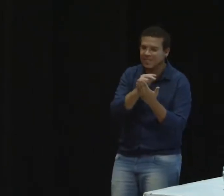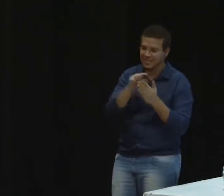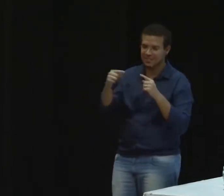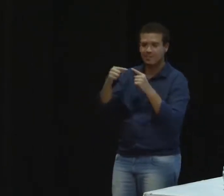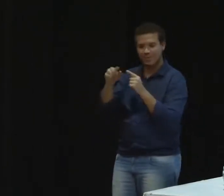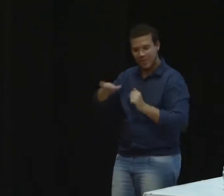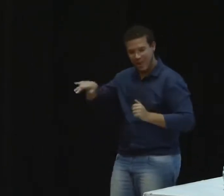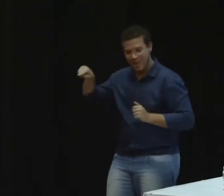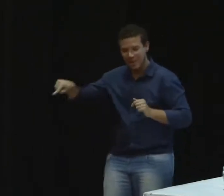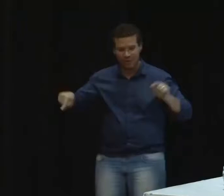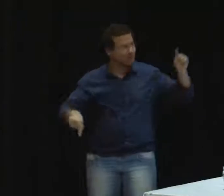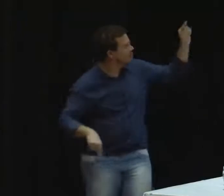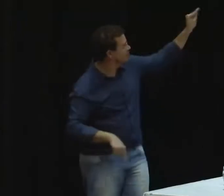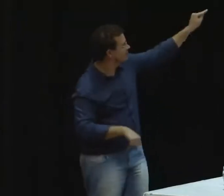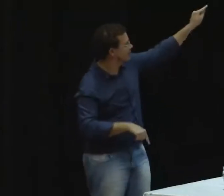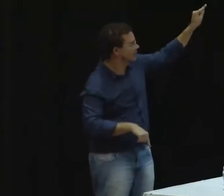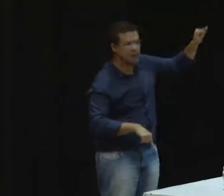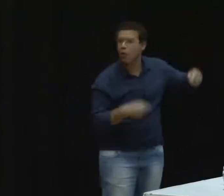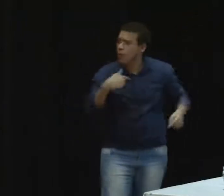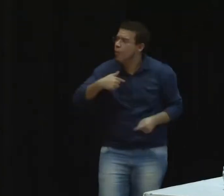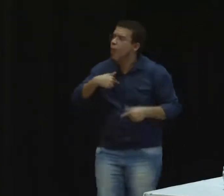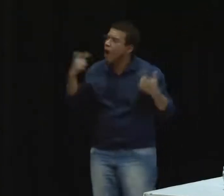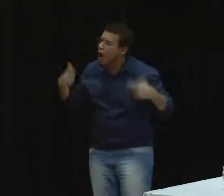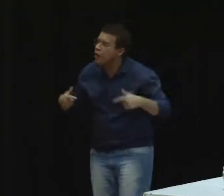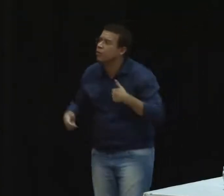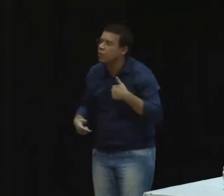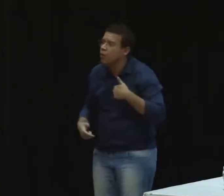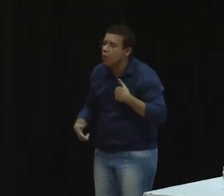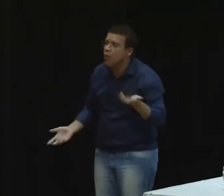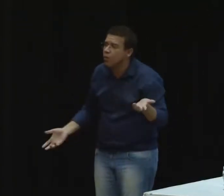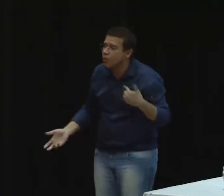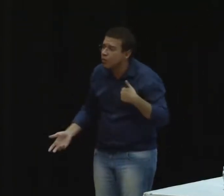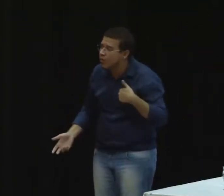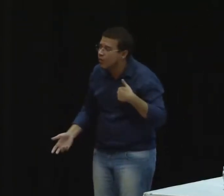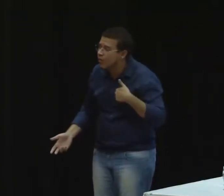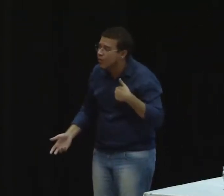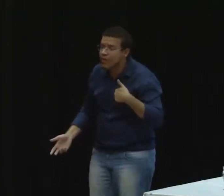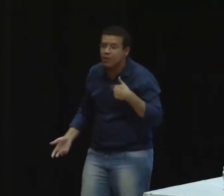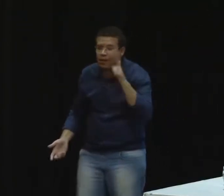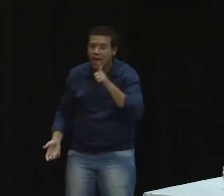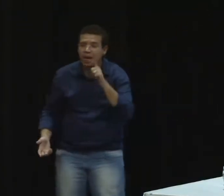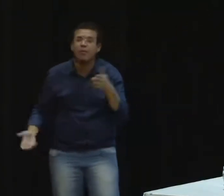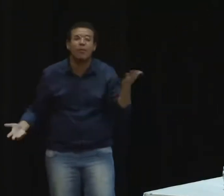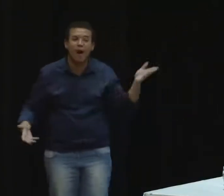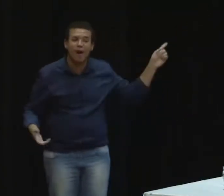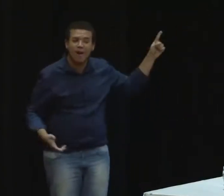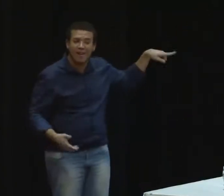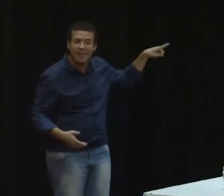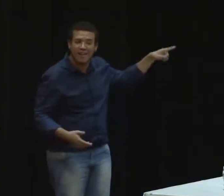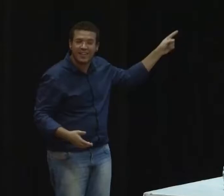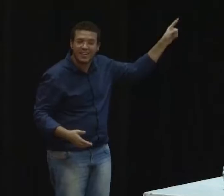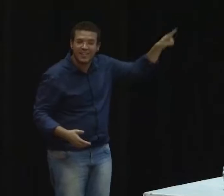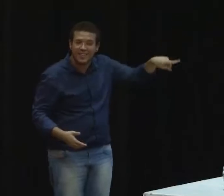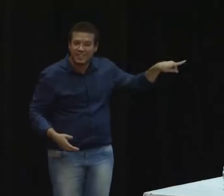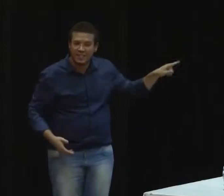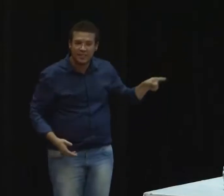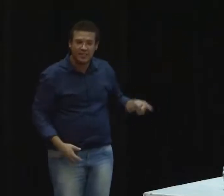em forma de desenho que ficasse com a aparência mais próxima do aluno. Qual é o meu? Qual é o Guilherme?